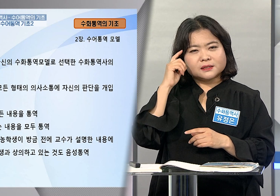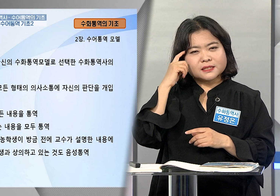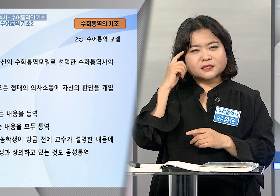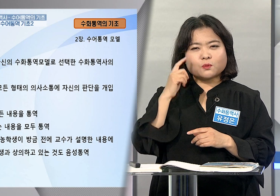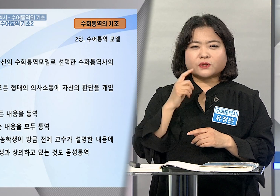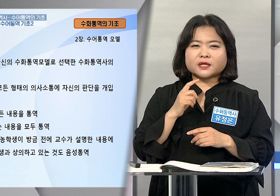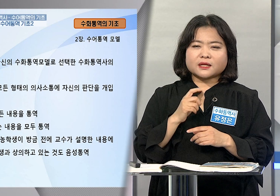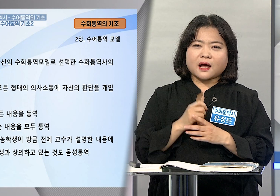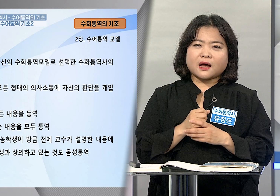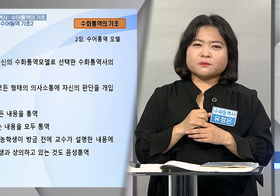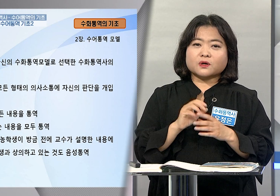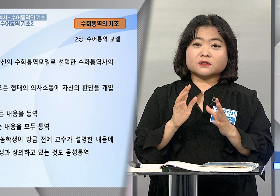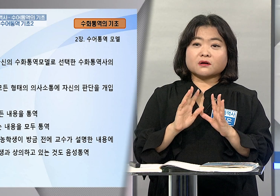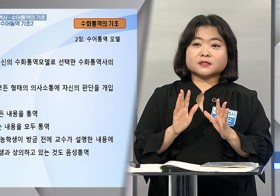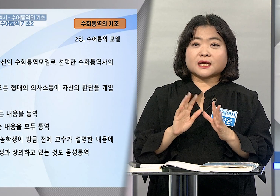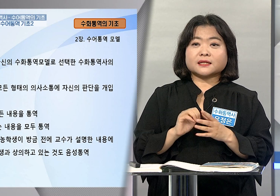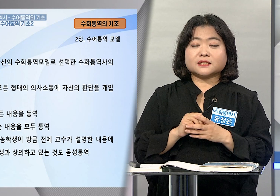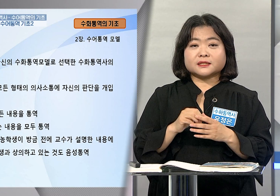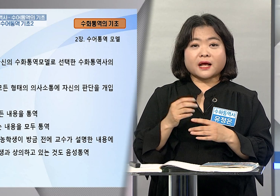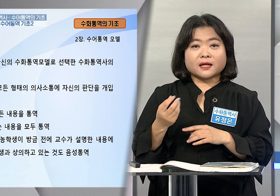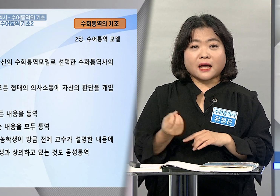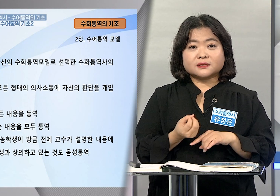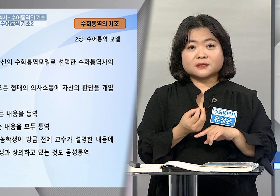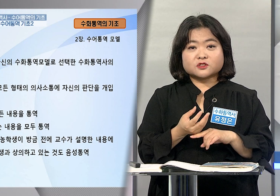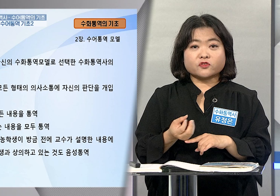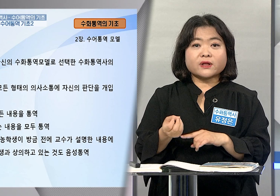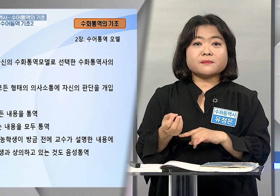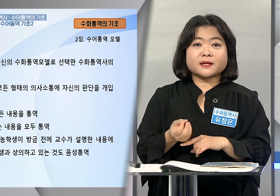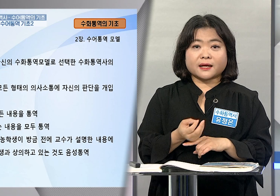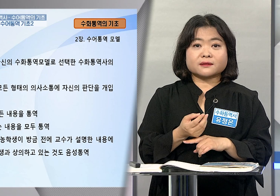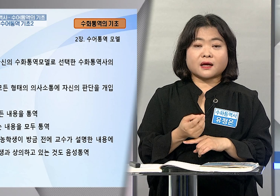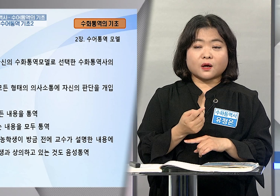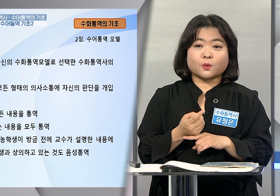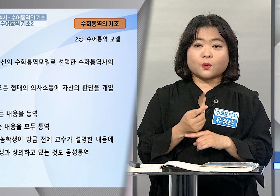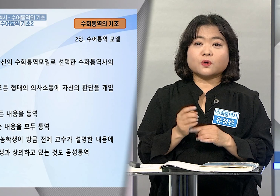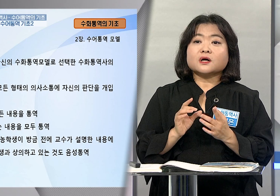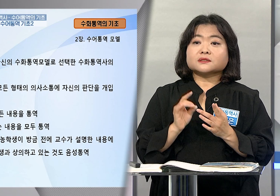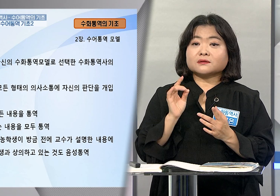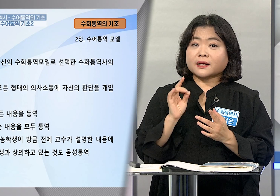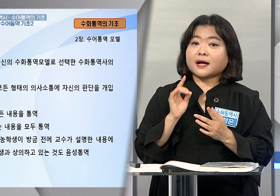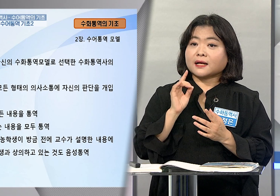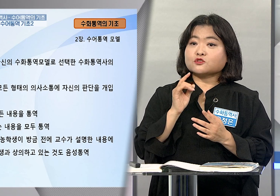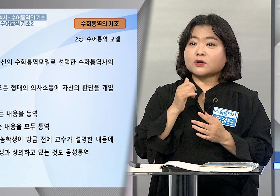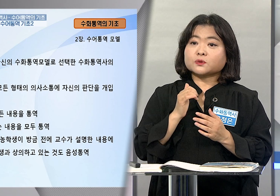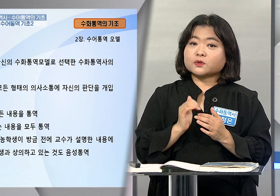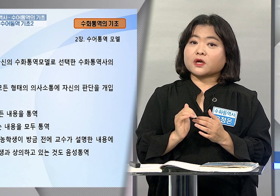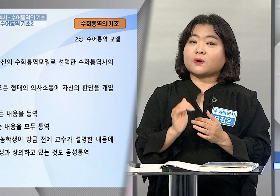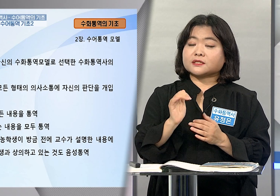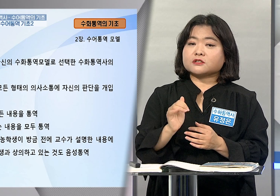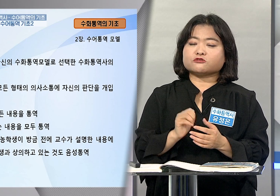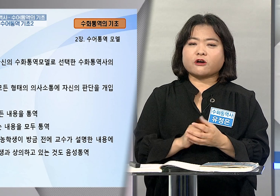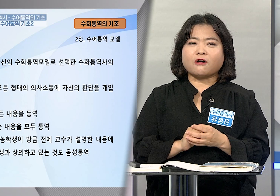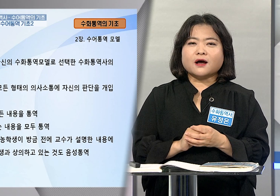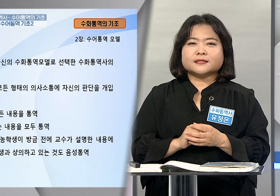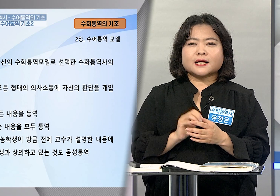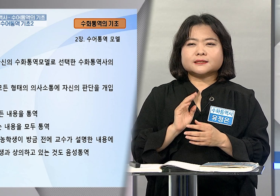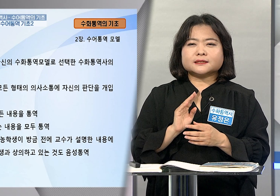인지 모델이나 뭐 그런 것이 아닌 나는 그냥 전달만 하겠다라고 선택한 수화 통역의 과정이고요.